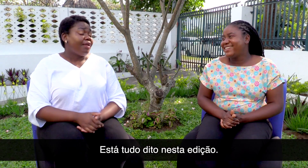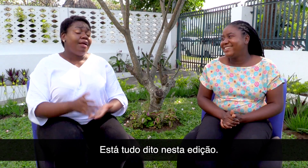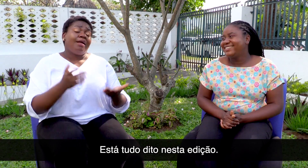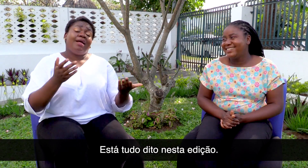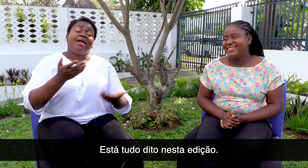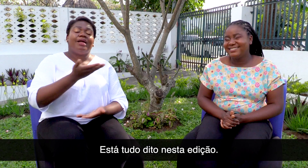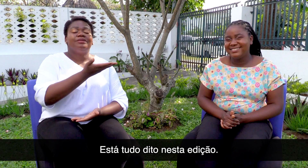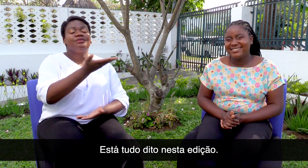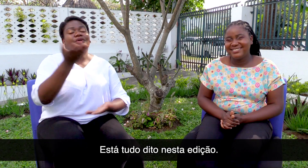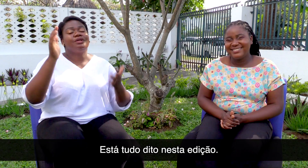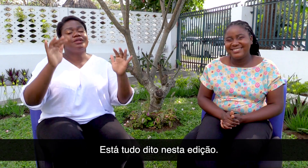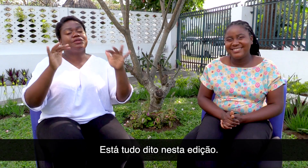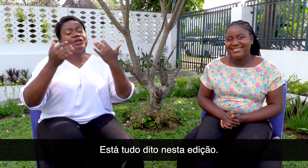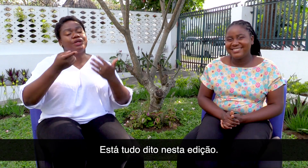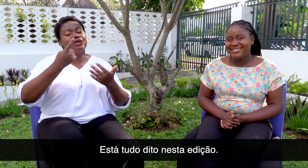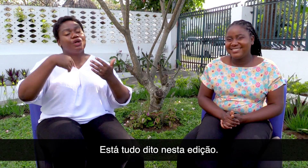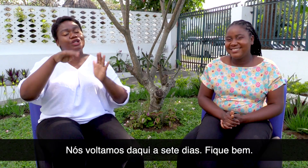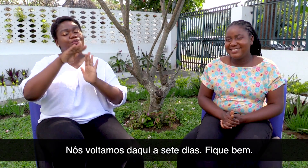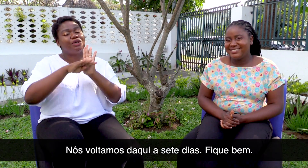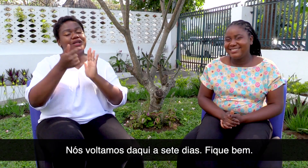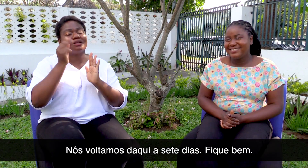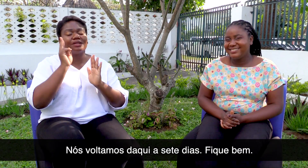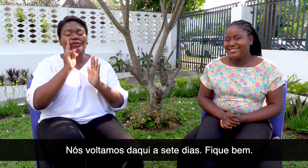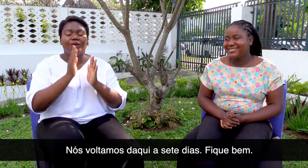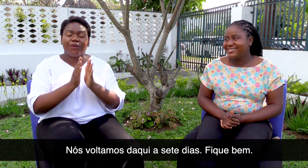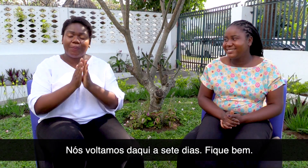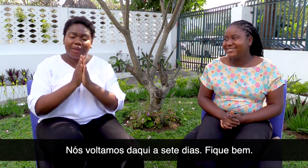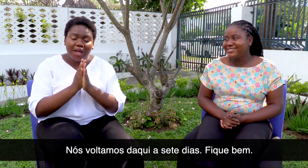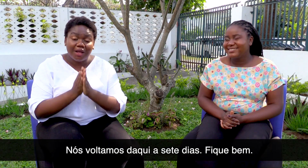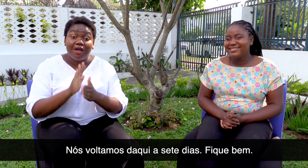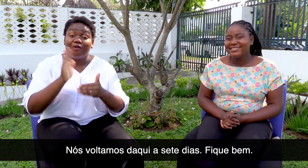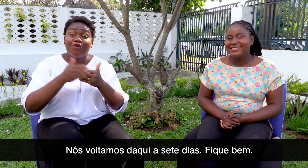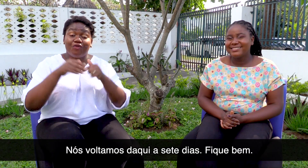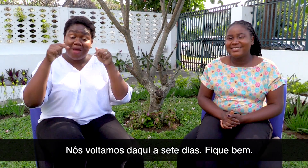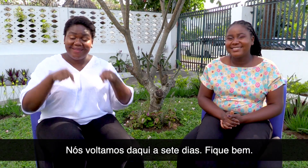Está tudo dito nesta edição. Nós voltamos daqui a 7 dias. Fique bem.